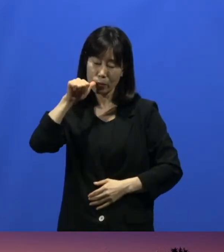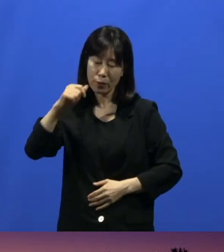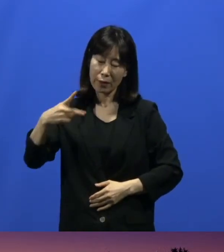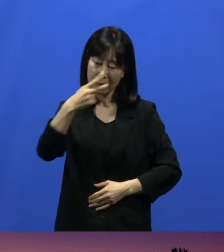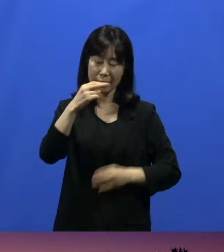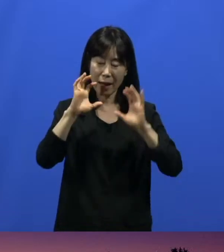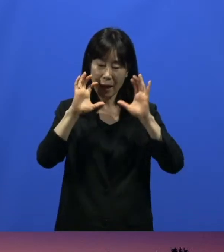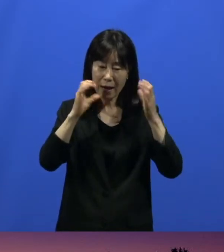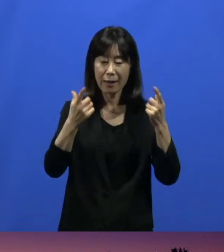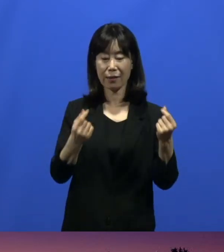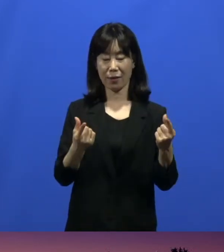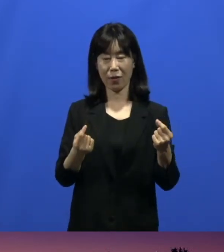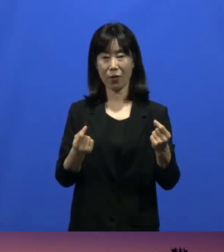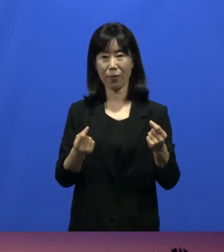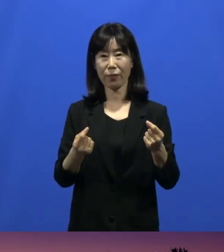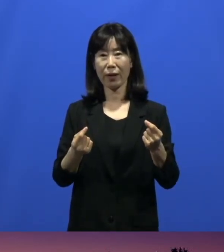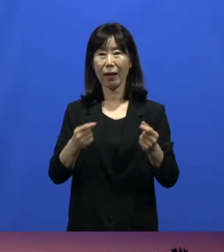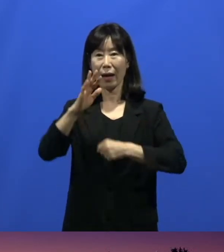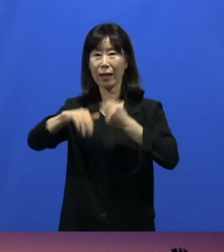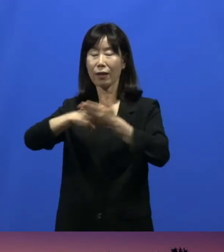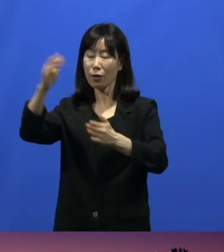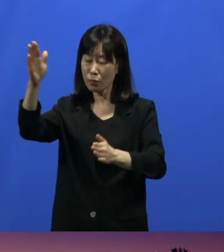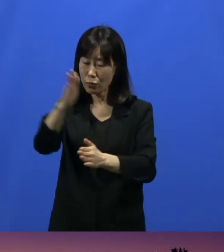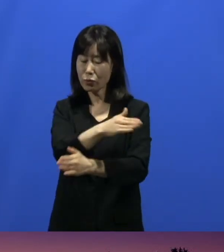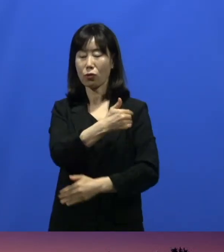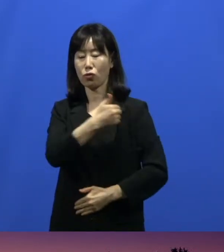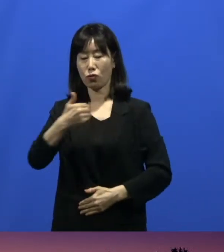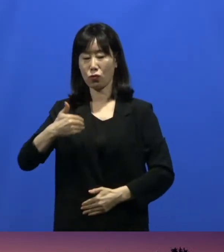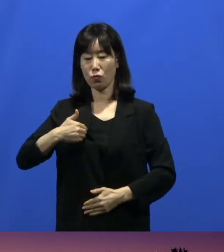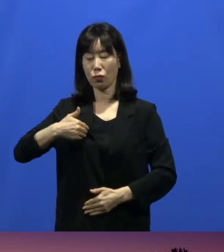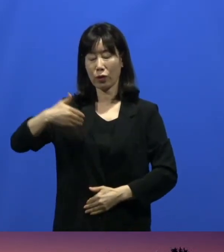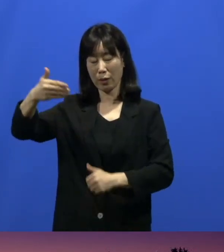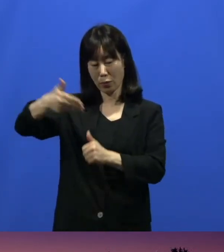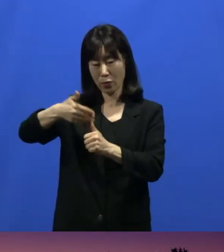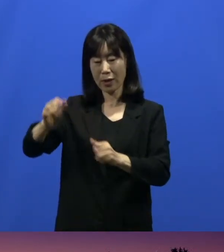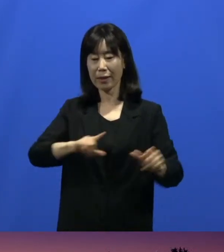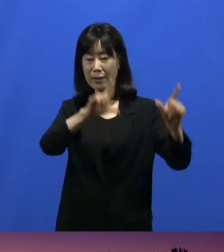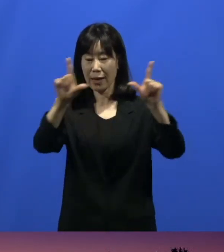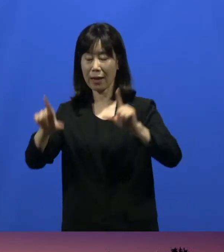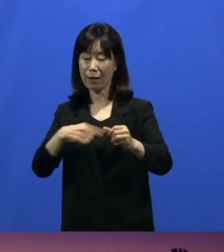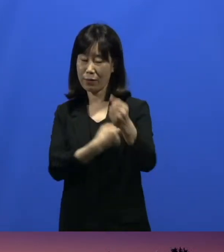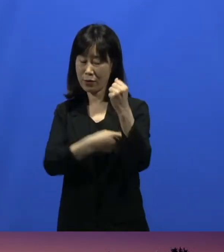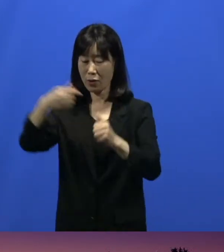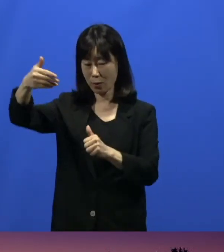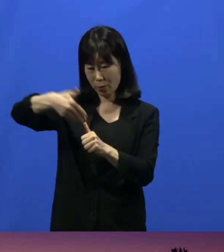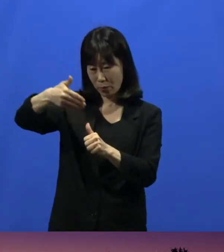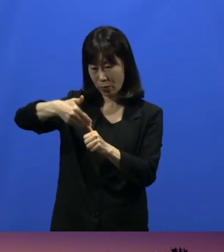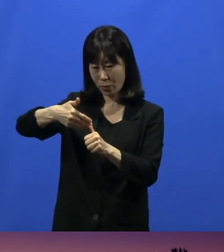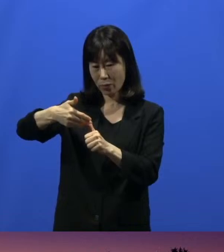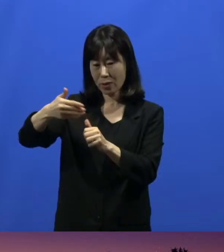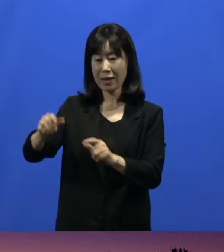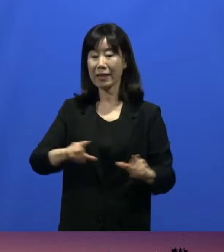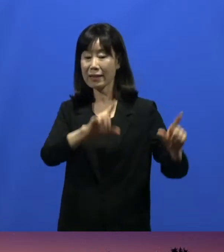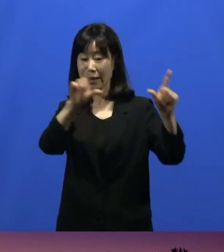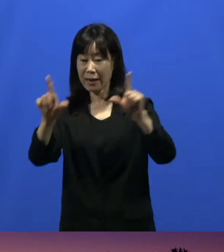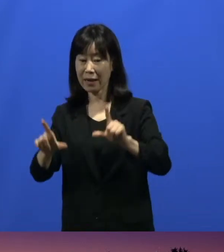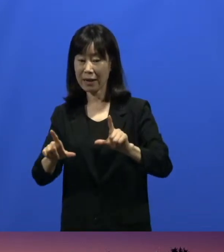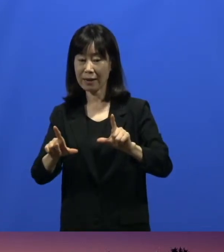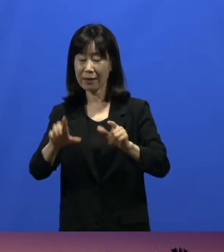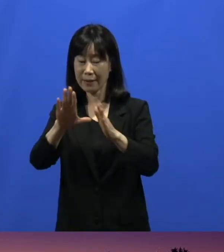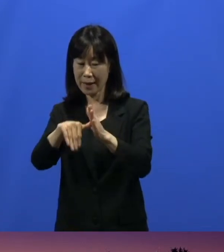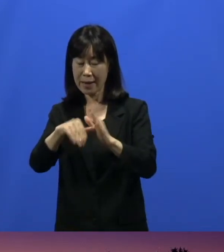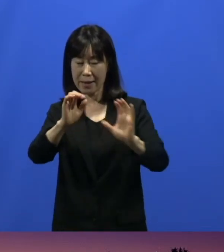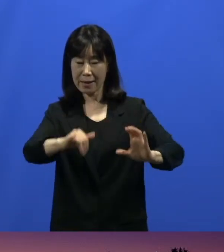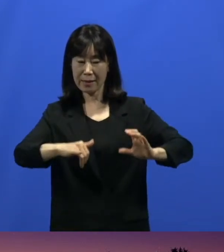아이처럼 충분히 그분으로부터 우리가 살아갈 능력과 은혜를 공급받고 살아가면 이 전쟁터 같은